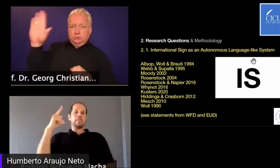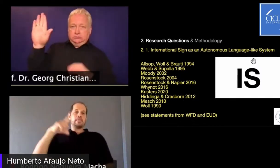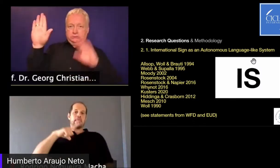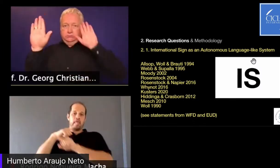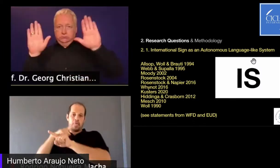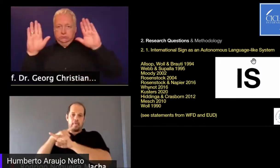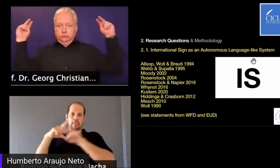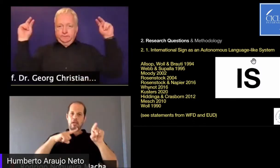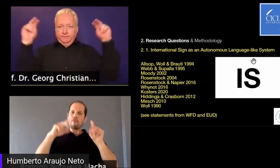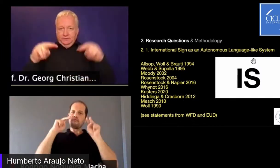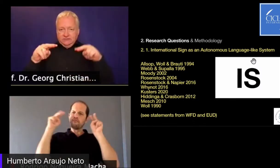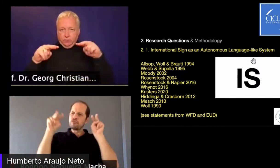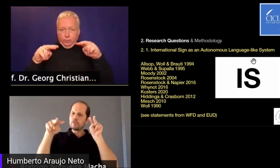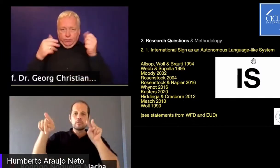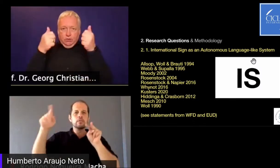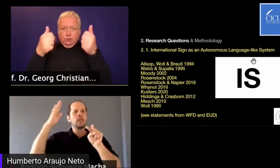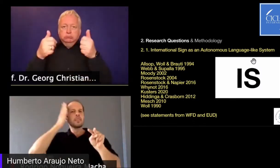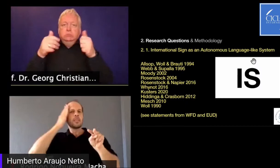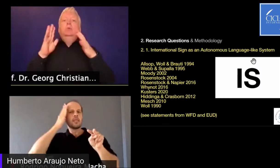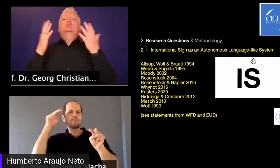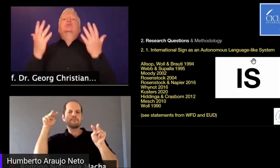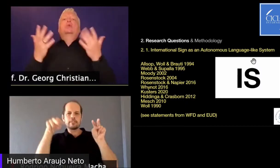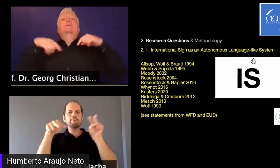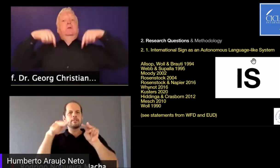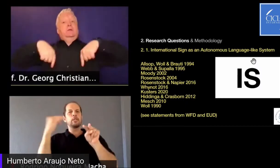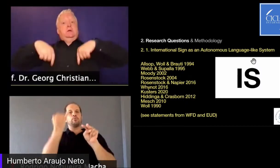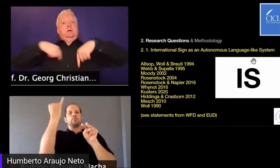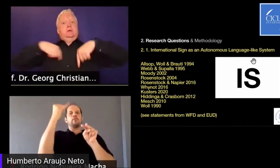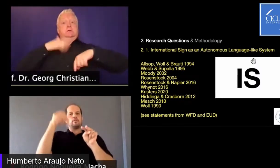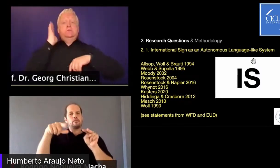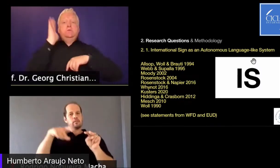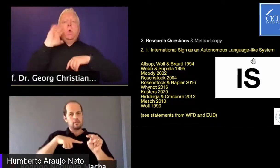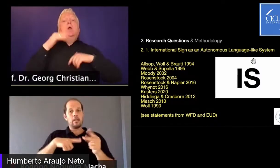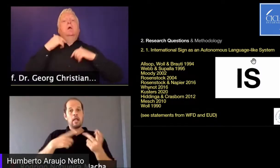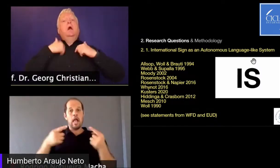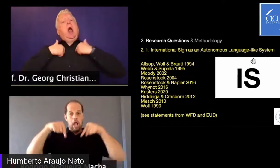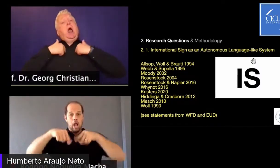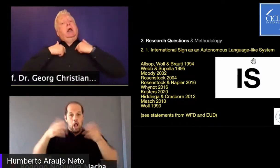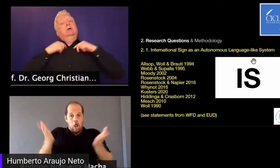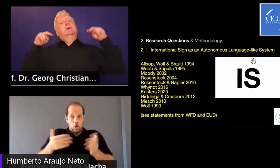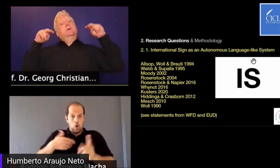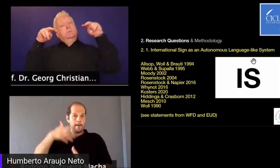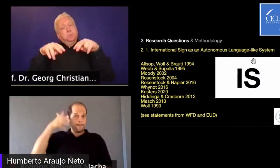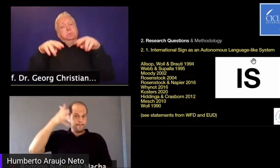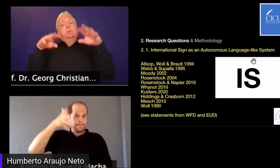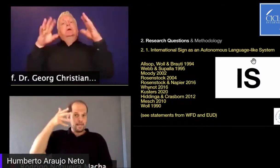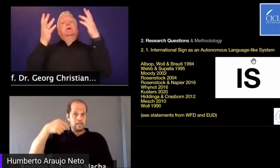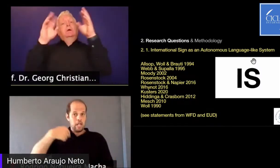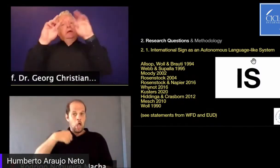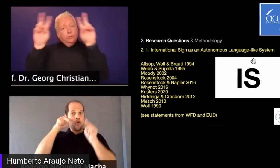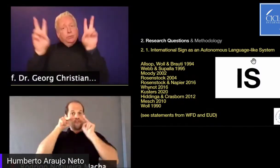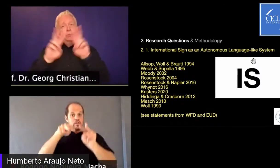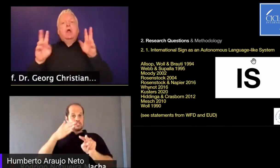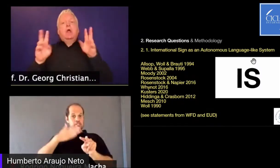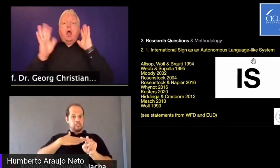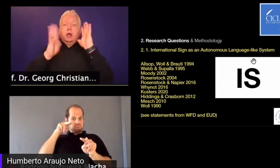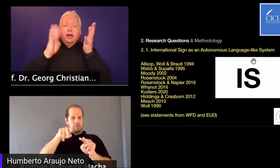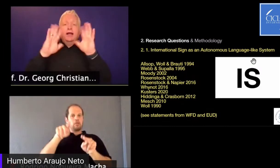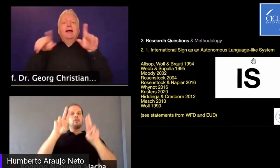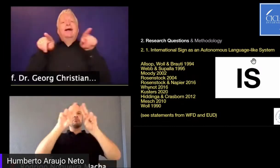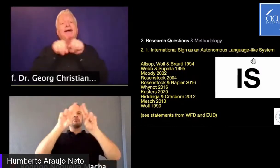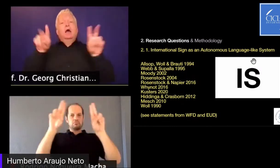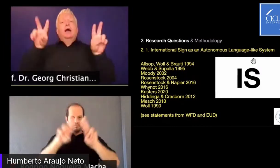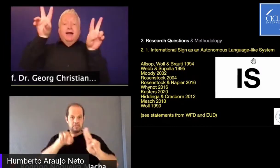esse sistema como um sistema reconhecidamente legítimo. linguisticamente